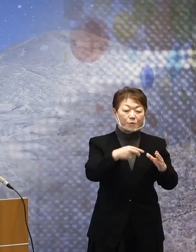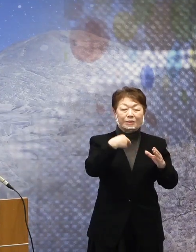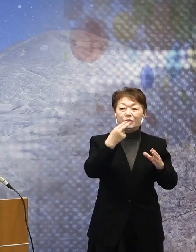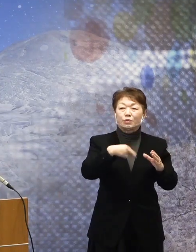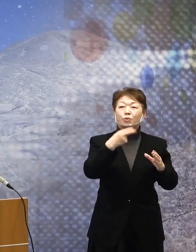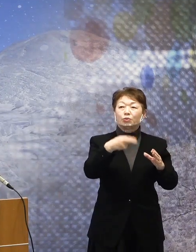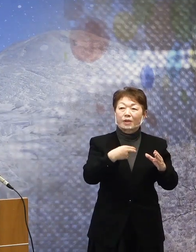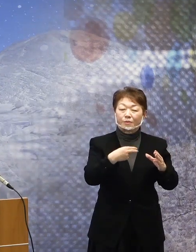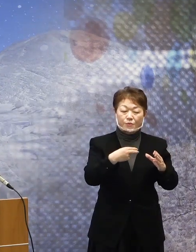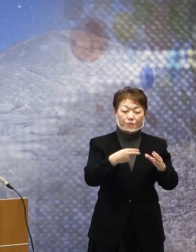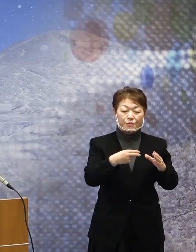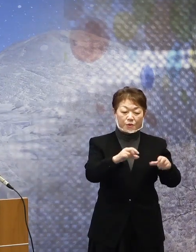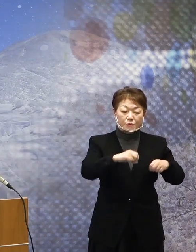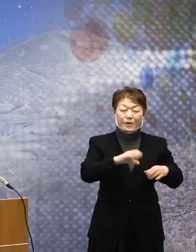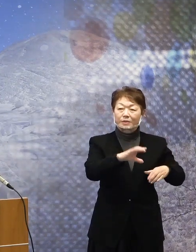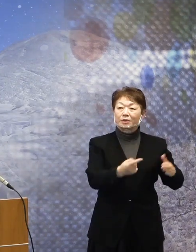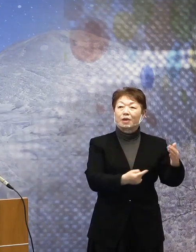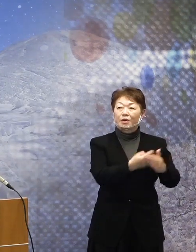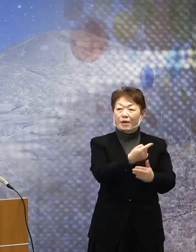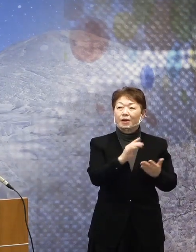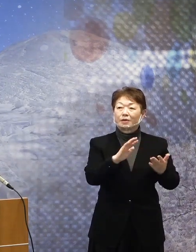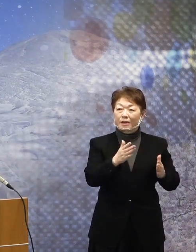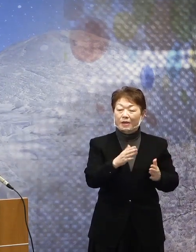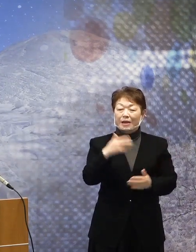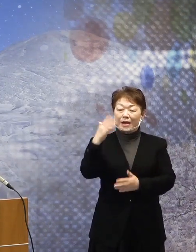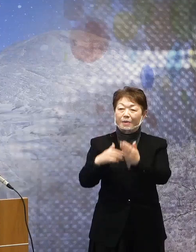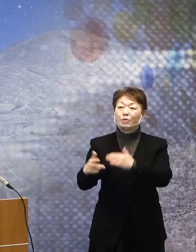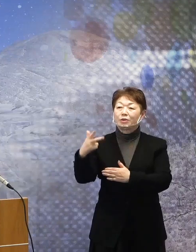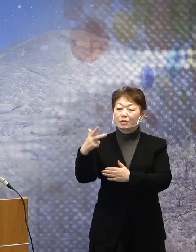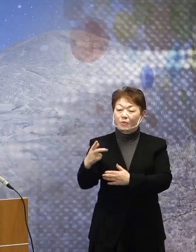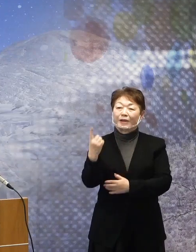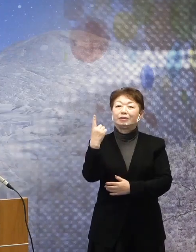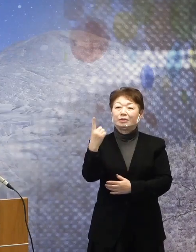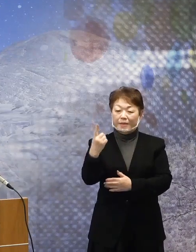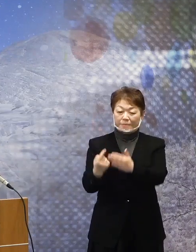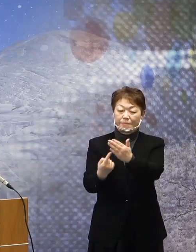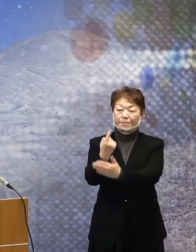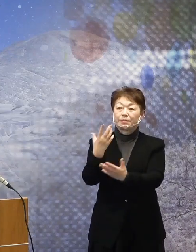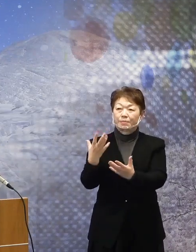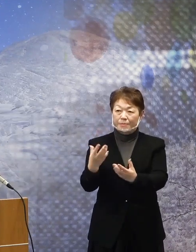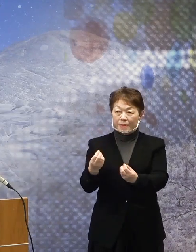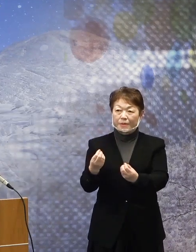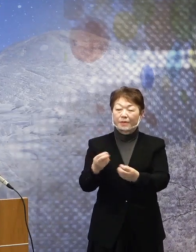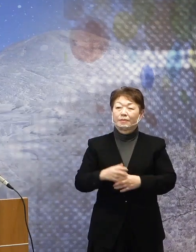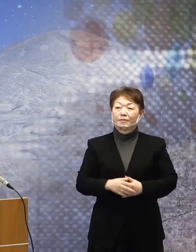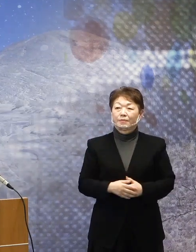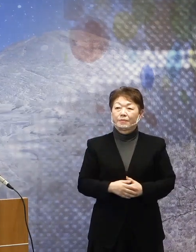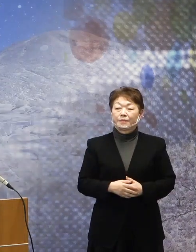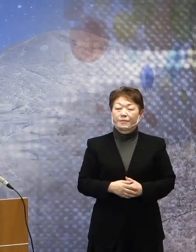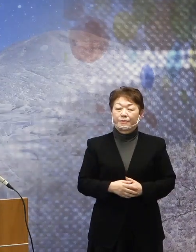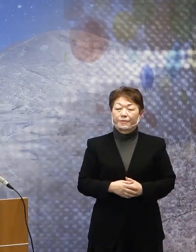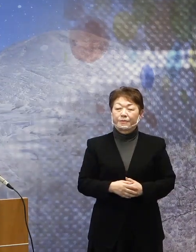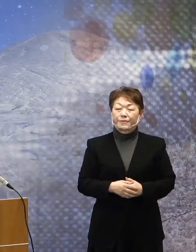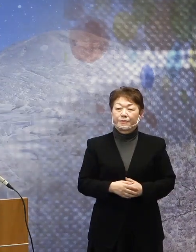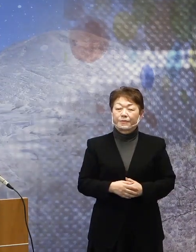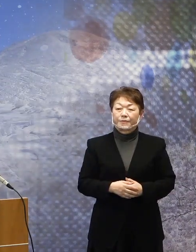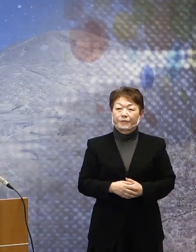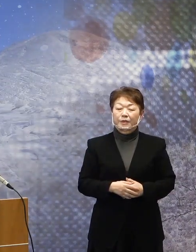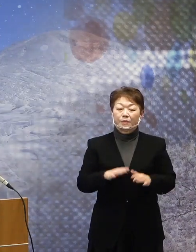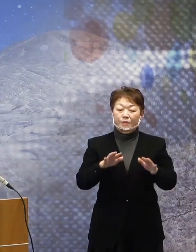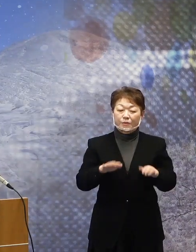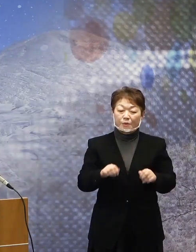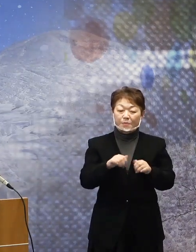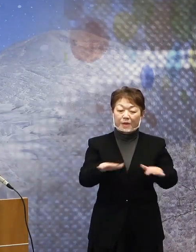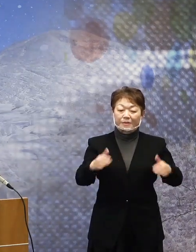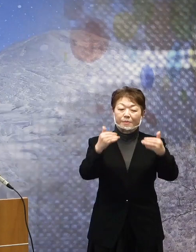ラスターの認定というのは、ないと、青森市は一定でということで、京都のマンボウが適用されなかった、拡